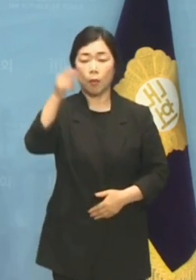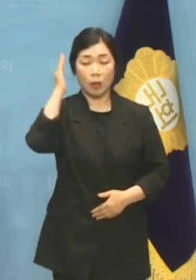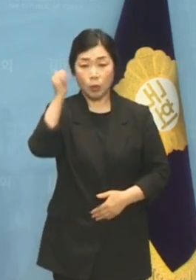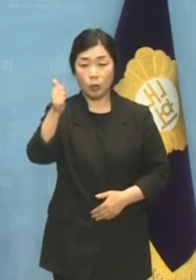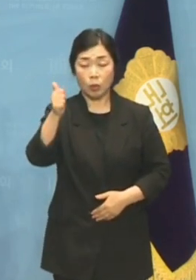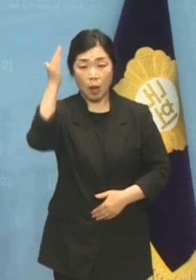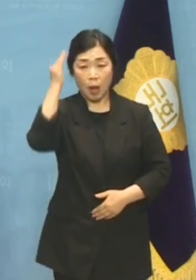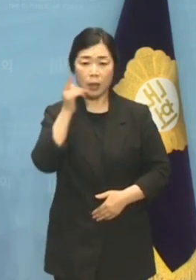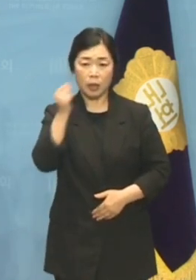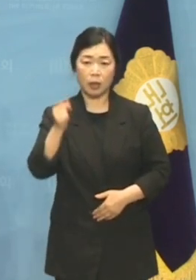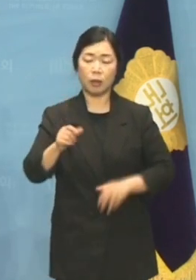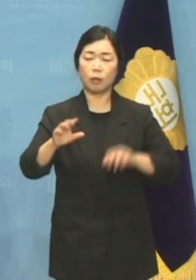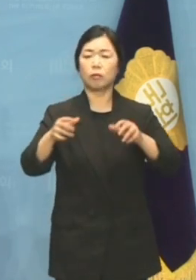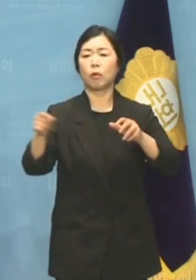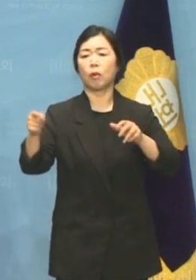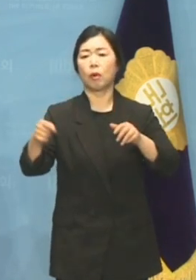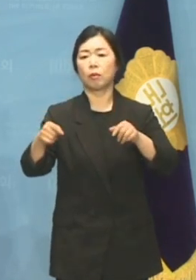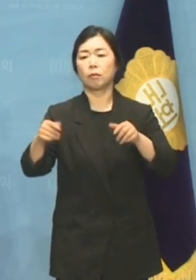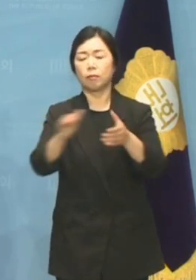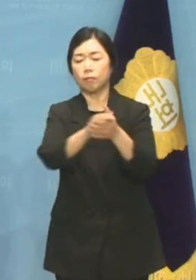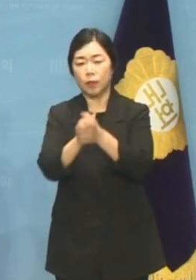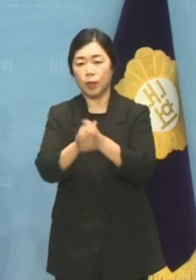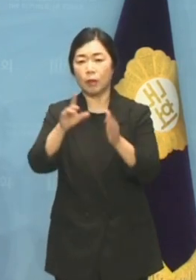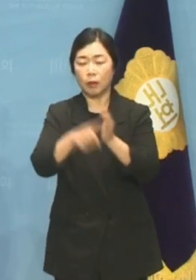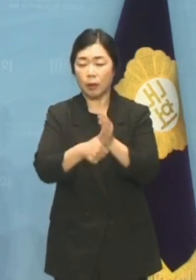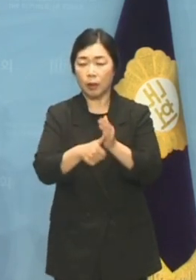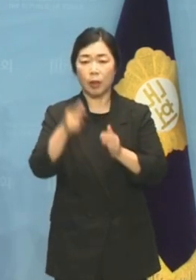국교 정상화 때 헐값에